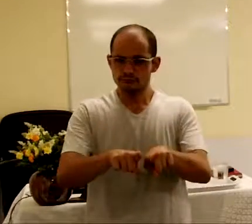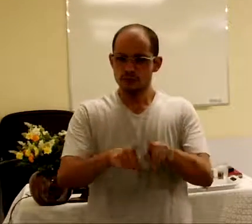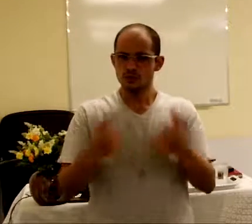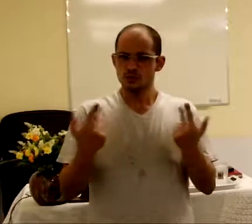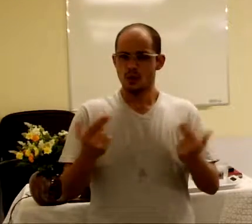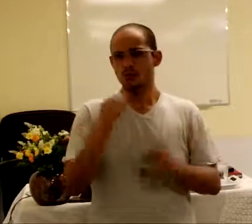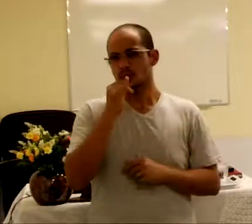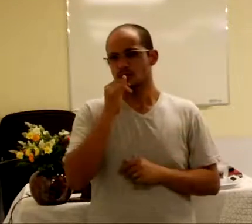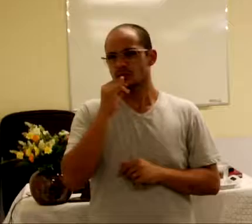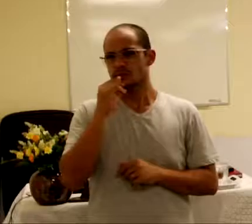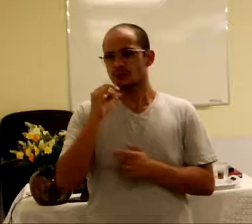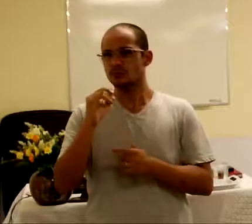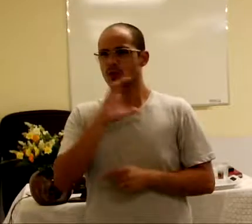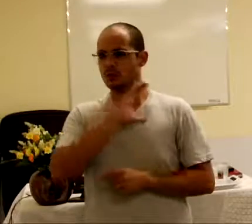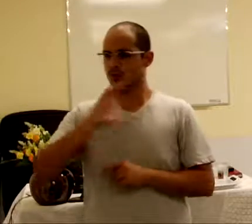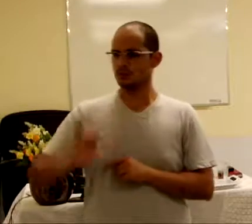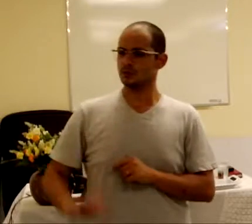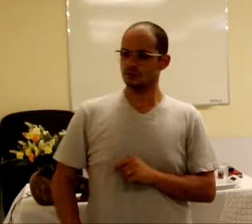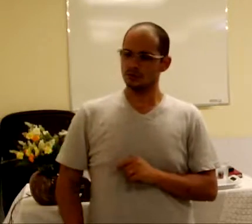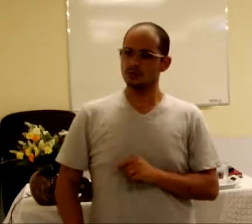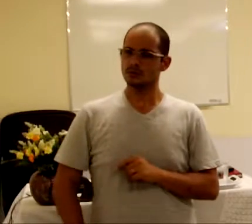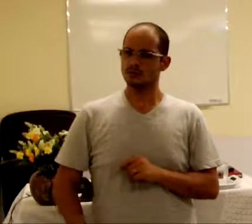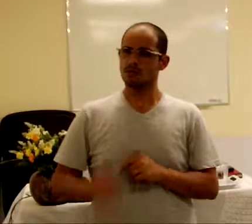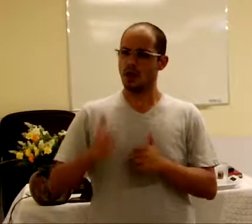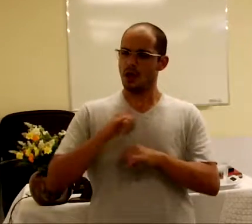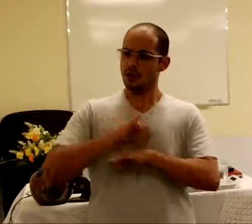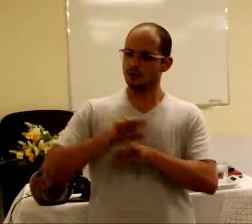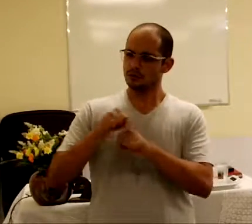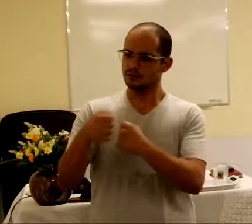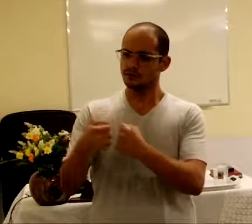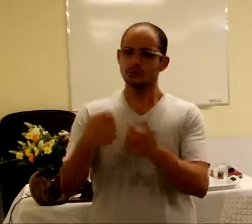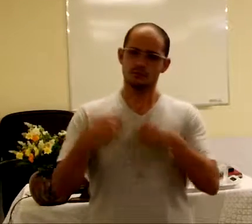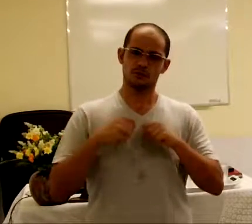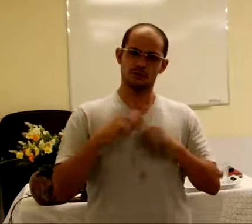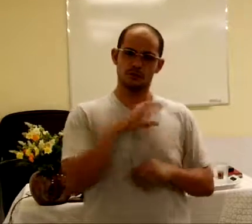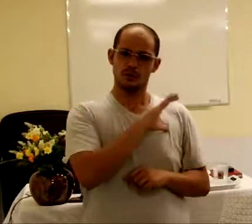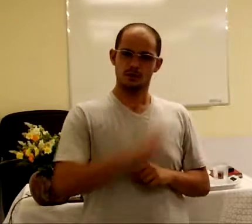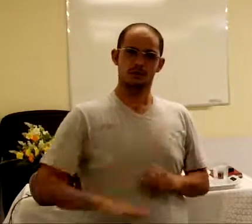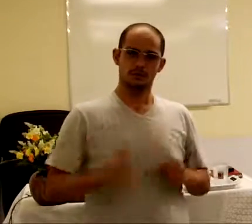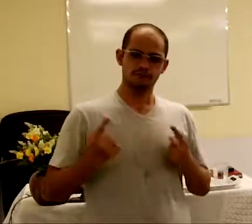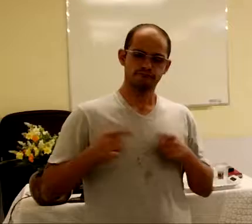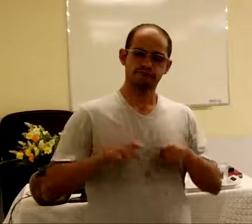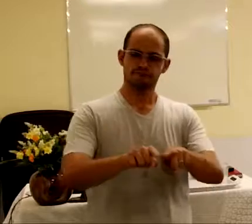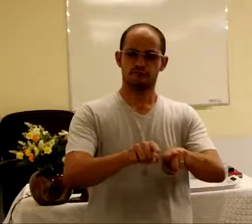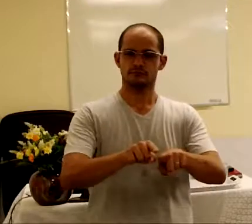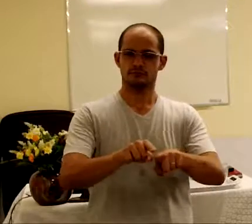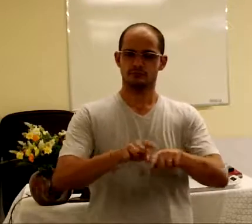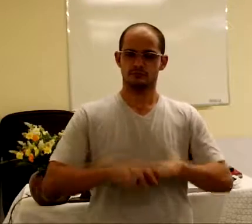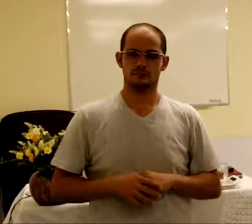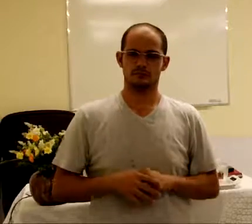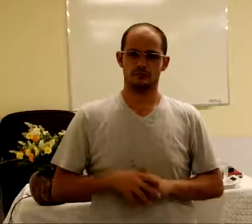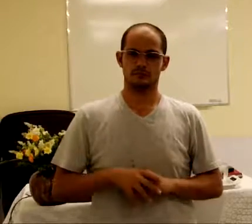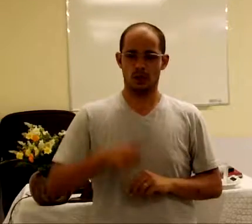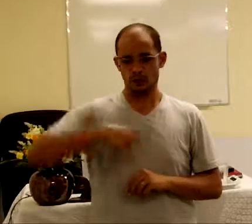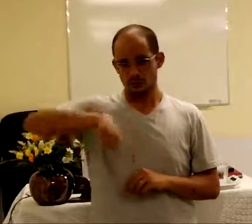dos cristãos, se é cristão, então seja cristão. Está sendo demandado da gente. Então vamos viver isso, vamos aplicar isso. Né? Porque